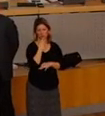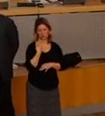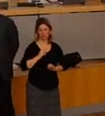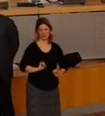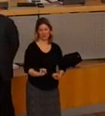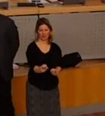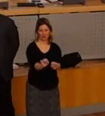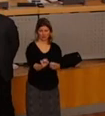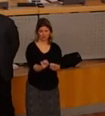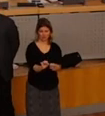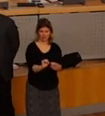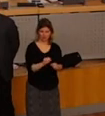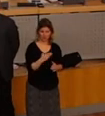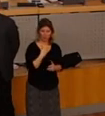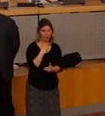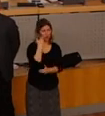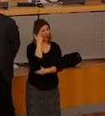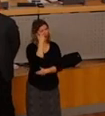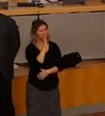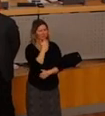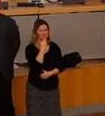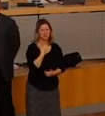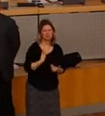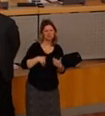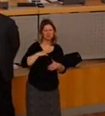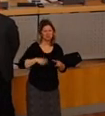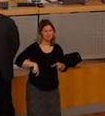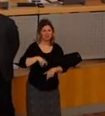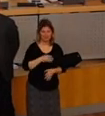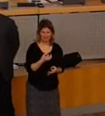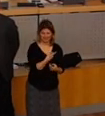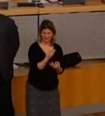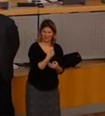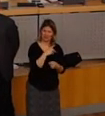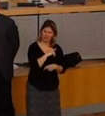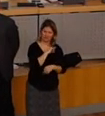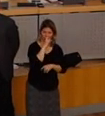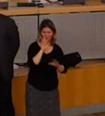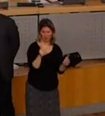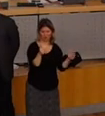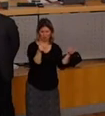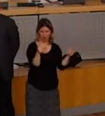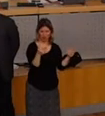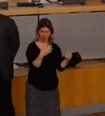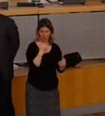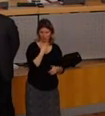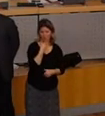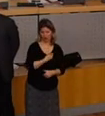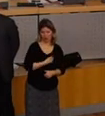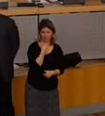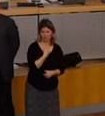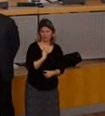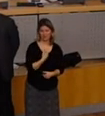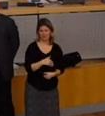form haben wir ganz andere vorstellungen gehabt das war auch gut dass wir uns da mal ein bild machen könnten davon also nicht hat das insgesamt sehr